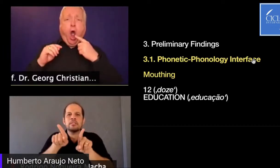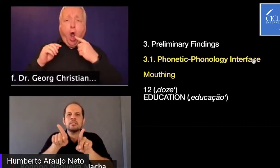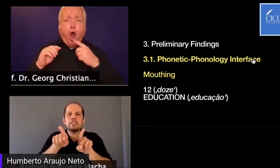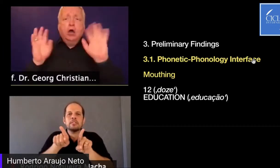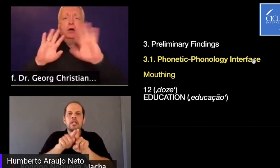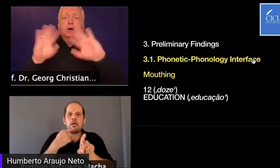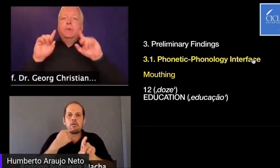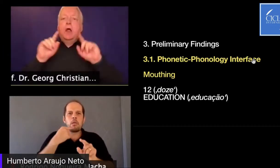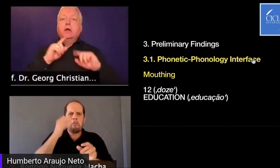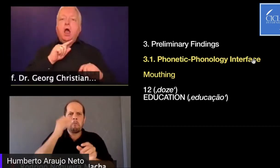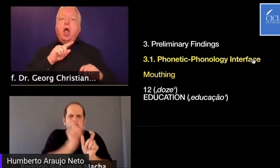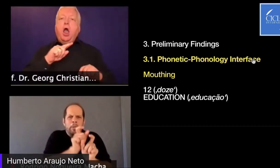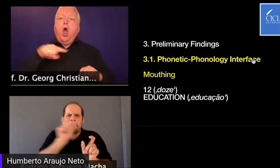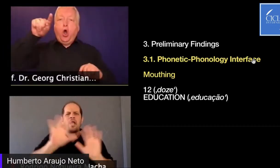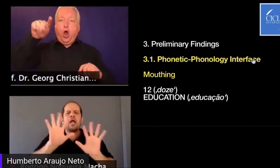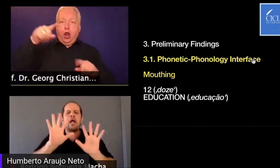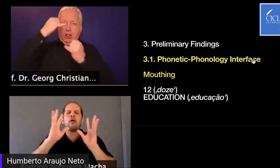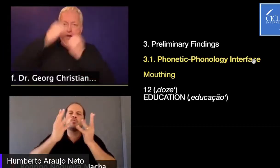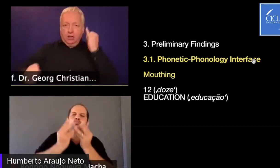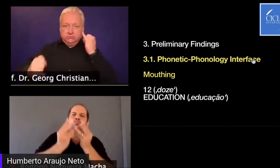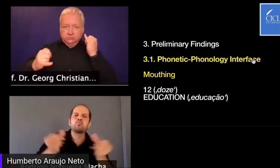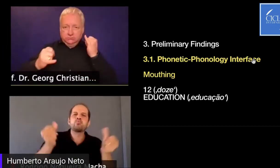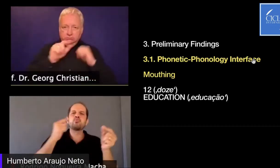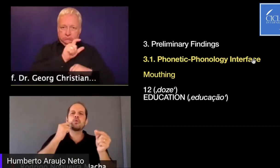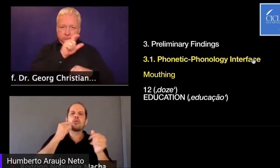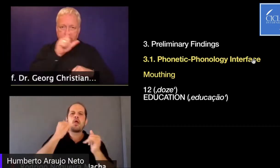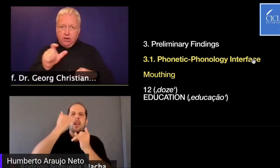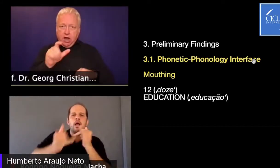que aquela informação estava clara.